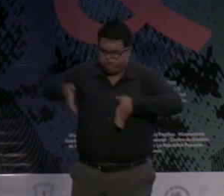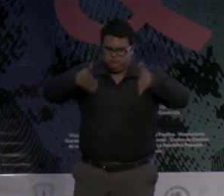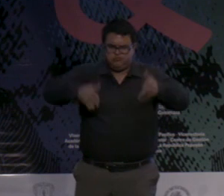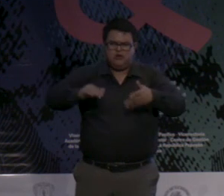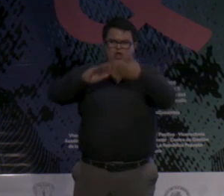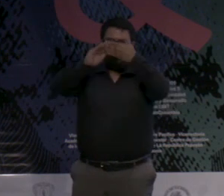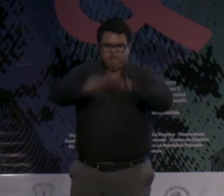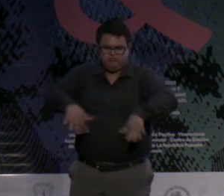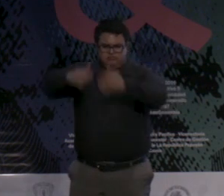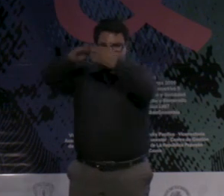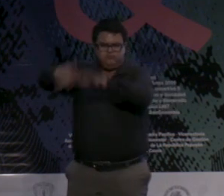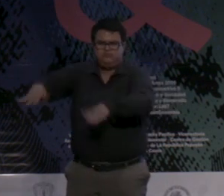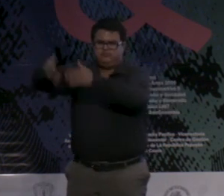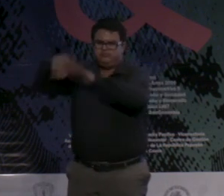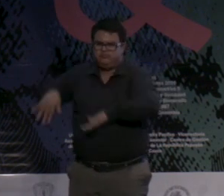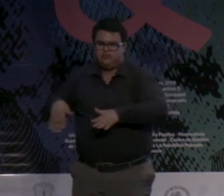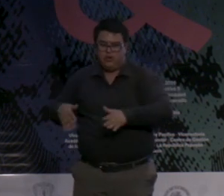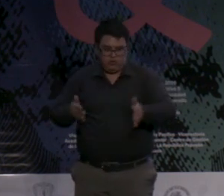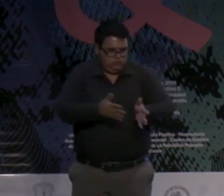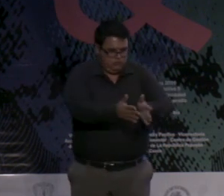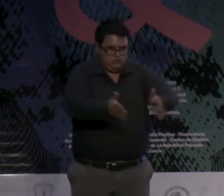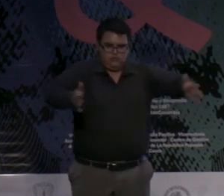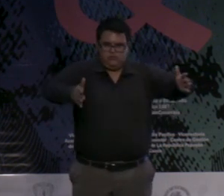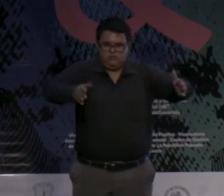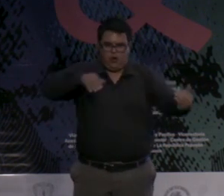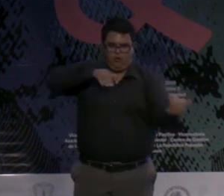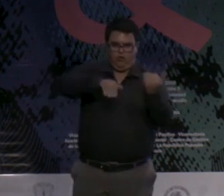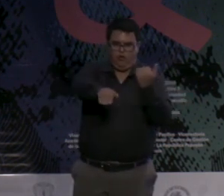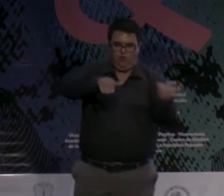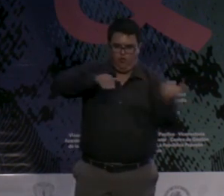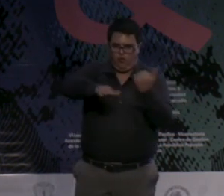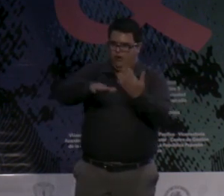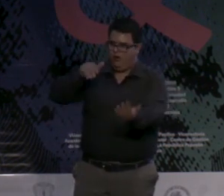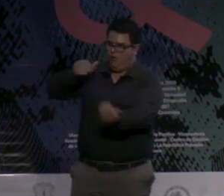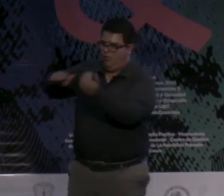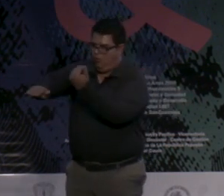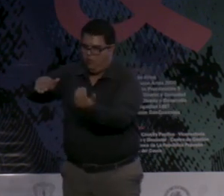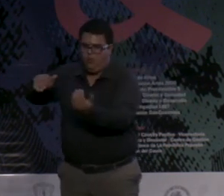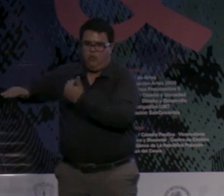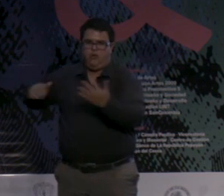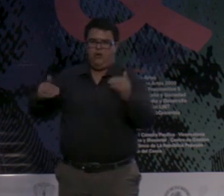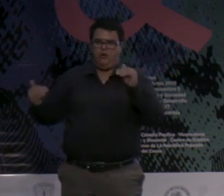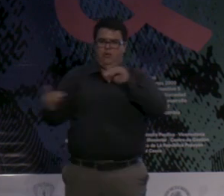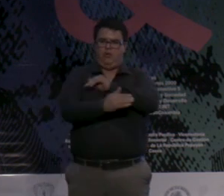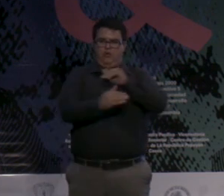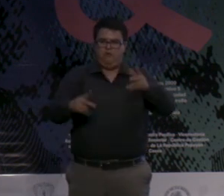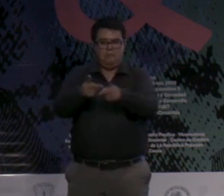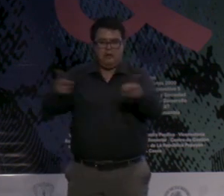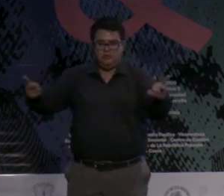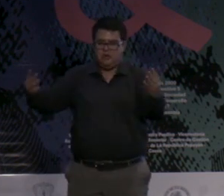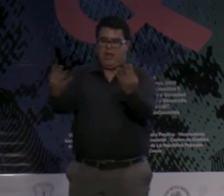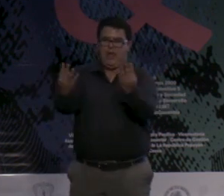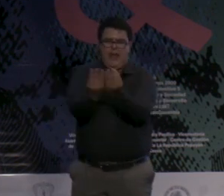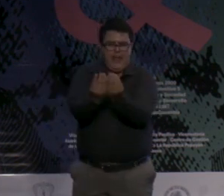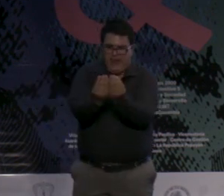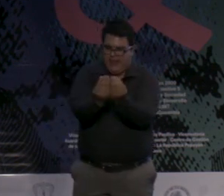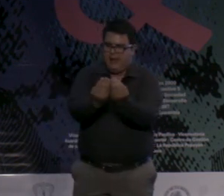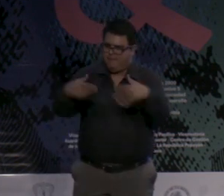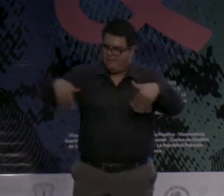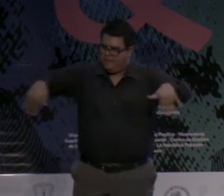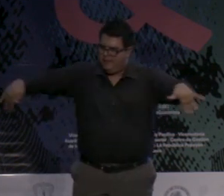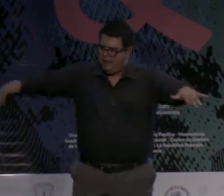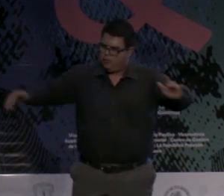calles angostas y hacer anchos bulevares que no pudieran ser bloqueados fácilmente por barricadas. Pero también en